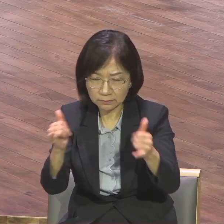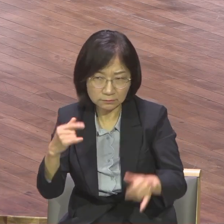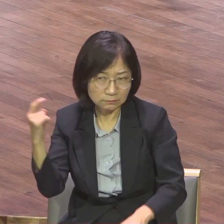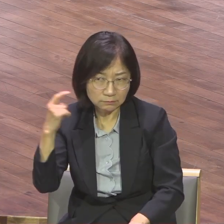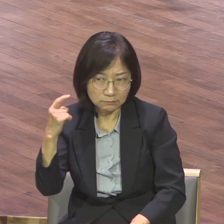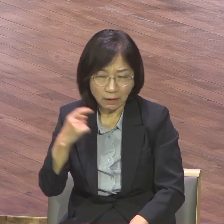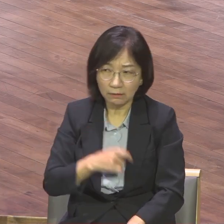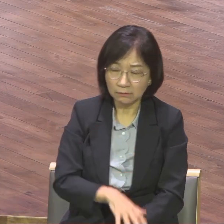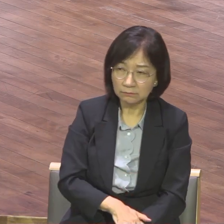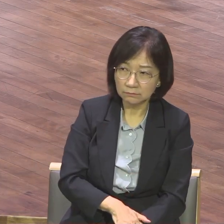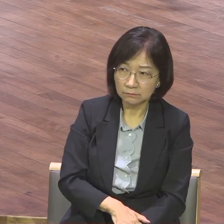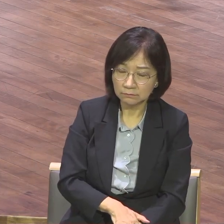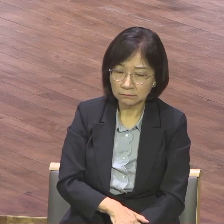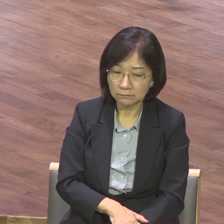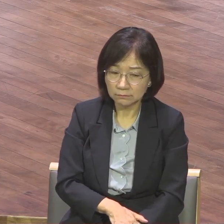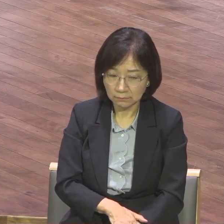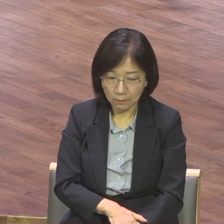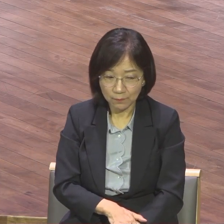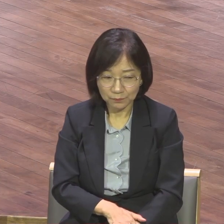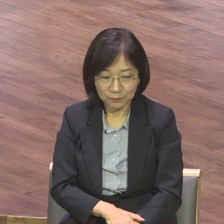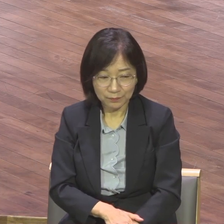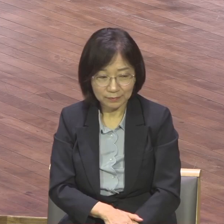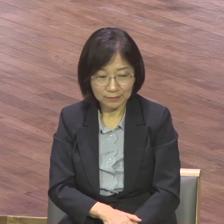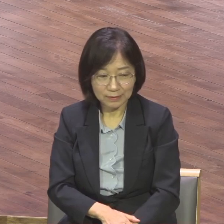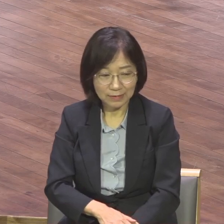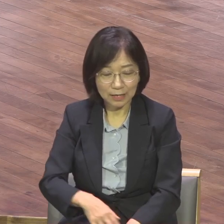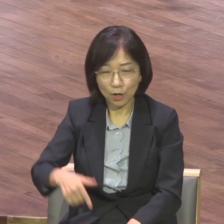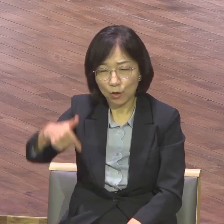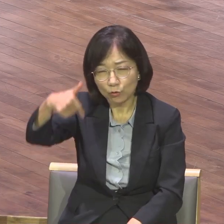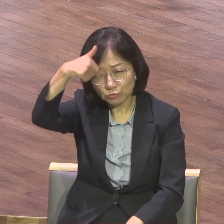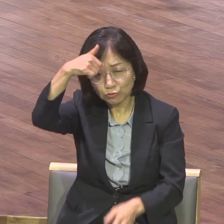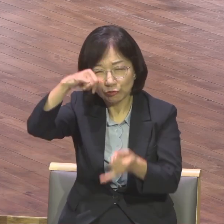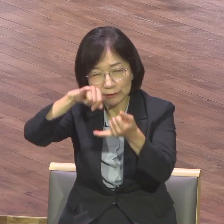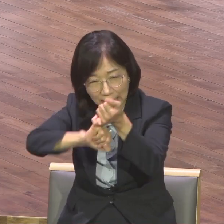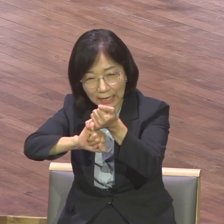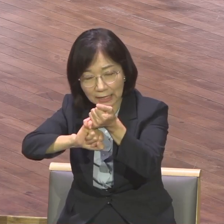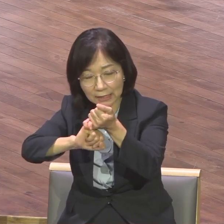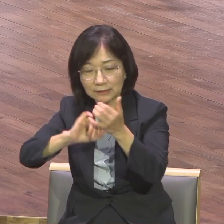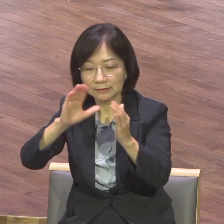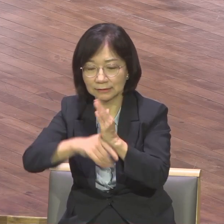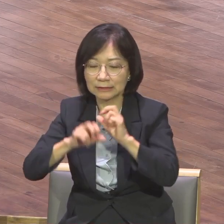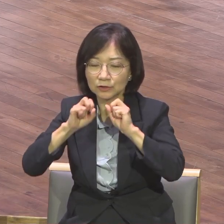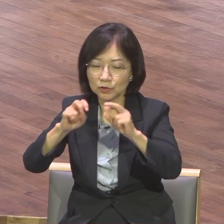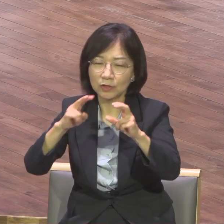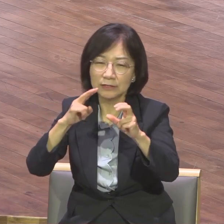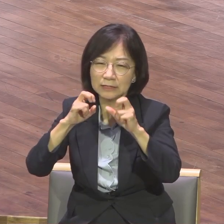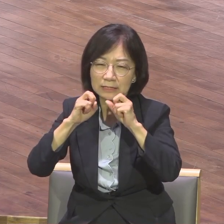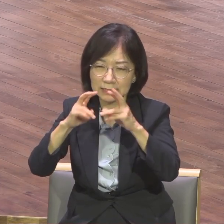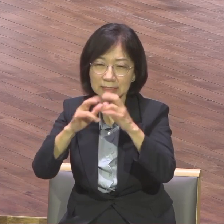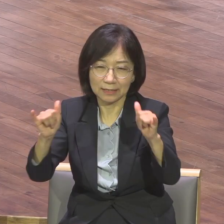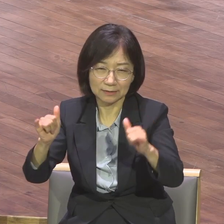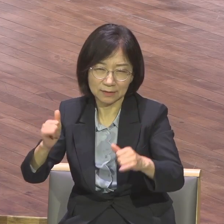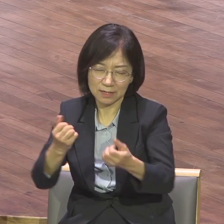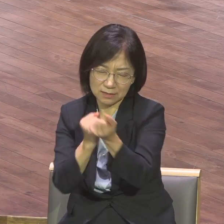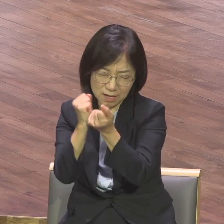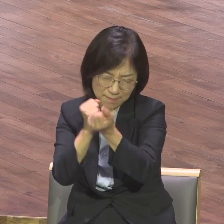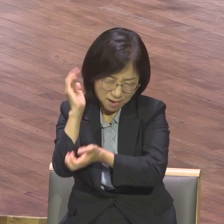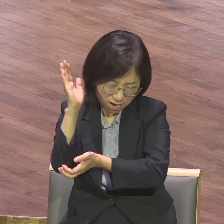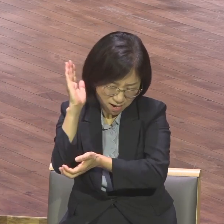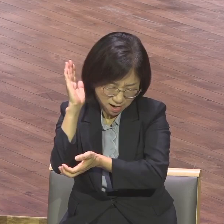구약에 그렇게 선지자들이 얼마나 많이 말했냐? 그 모든 말 착 다 예수 그리스도를 말하는